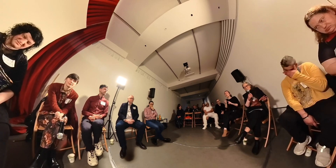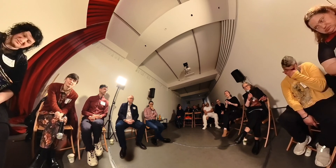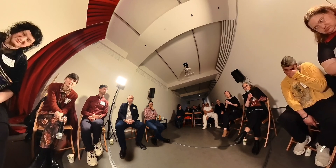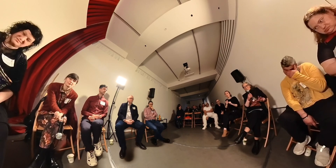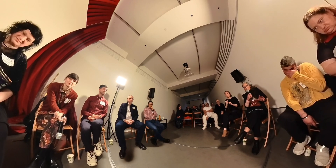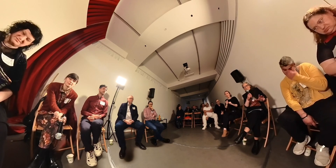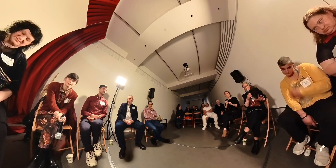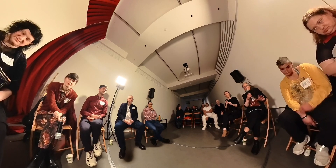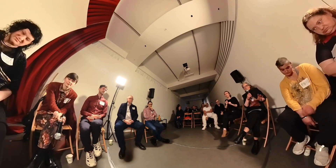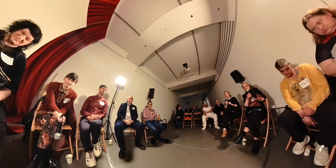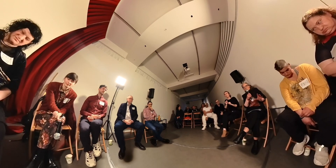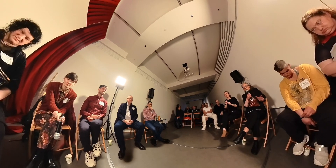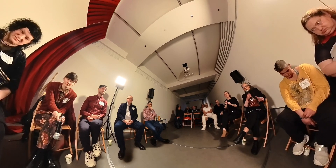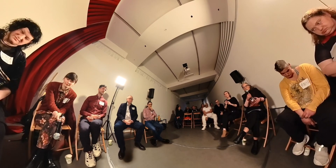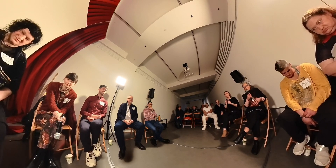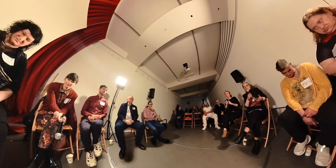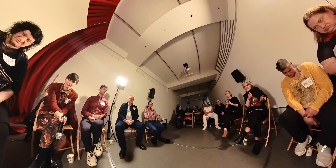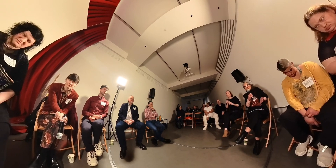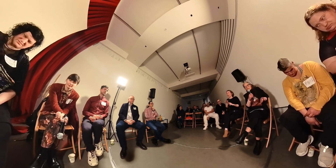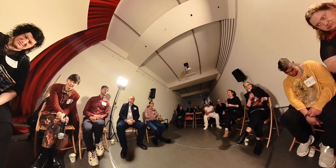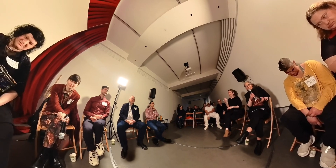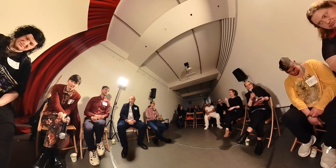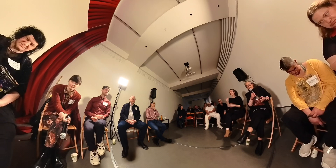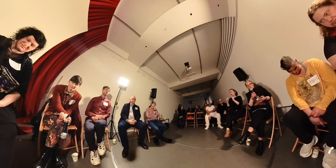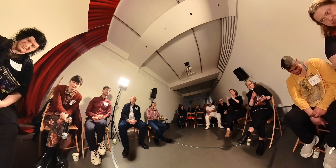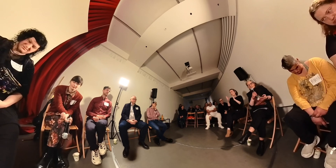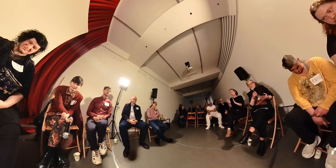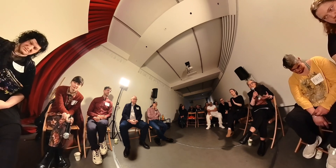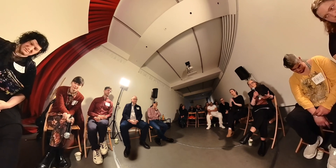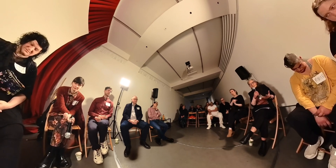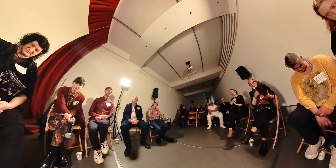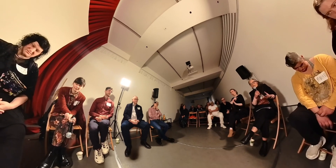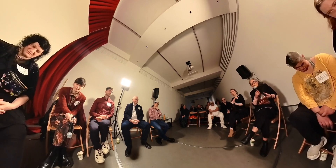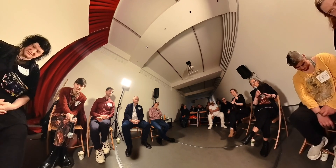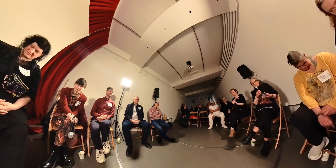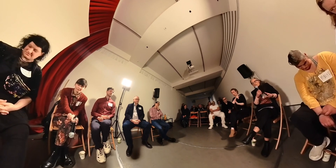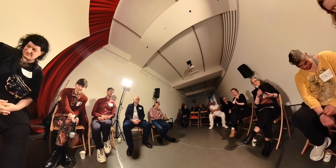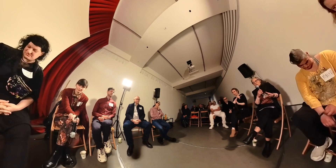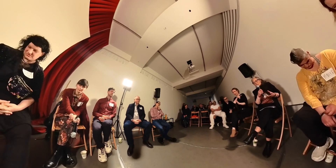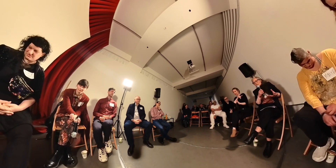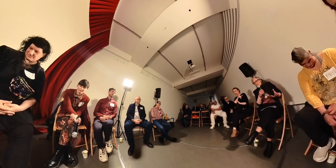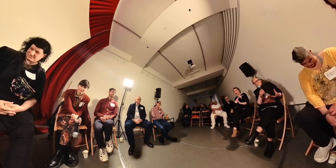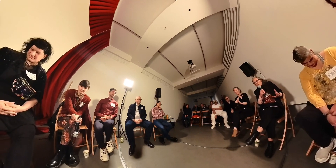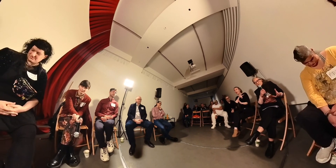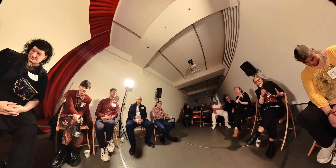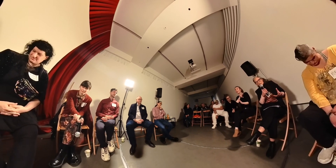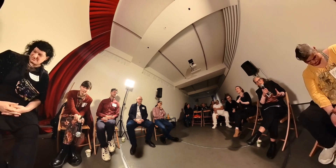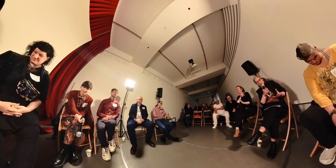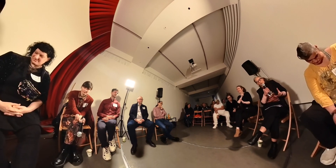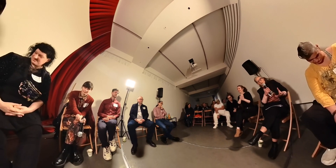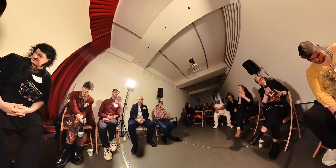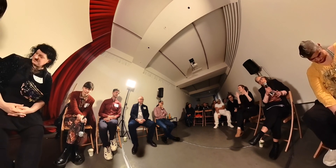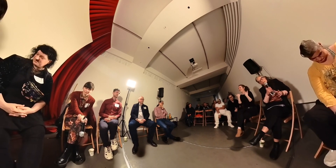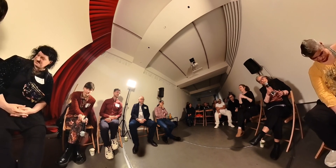roli to, že ten prostor dříve byl soukromý původně a vlastně jeho funkce se změnila tím, že se